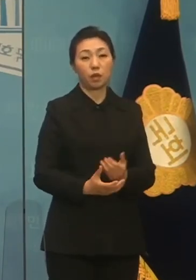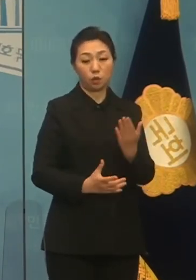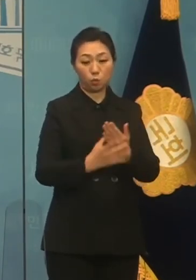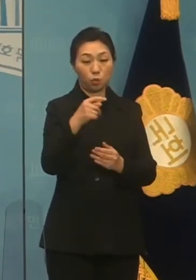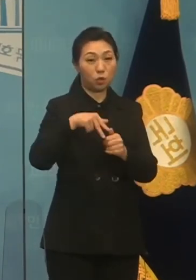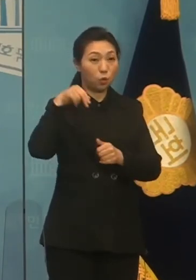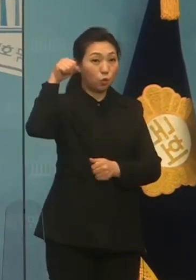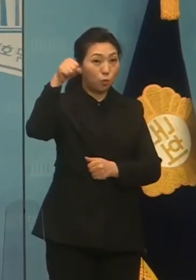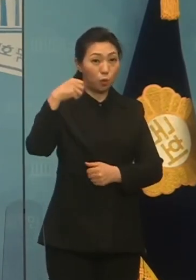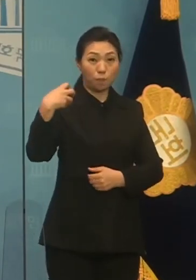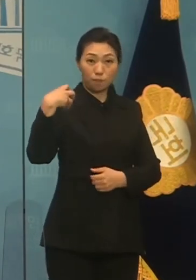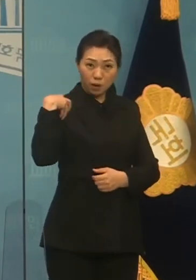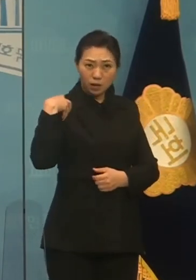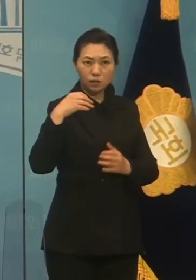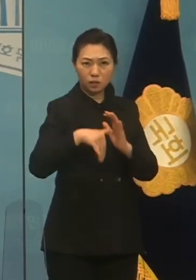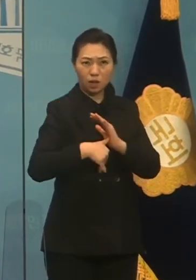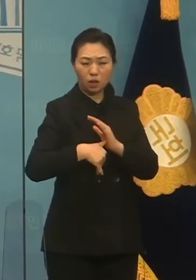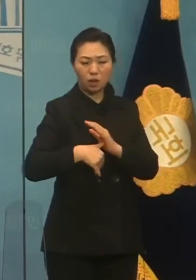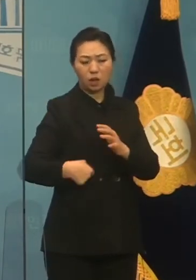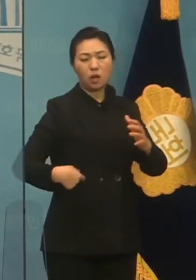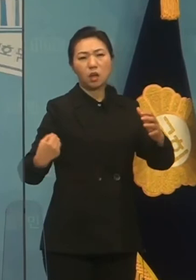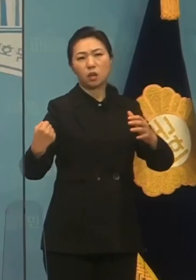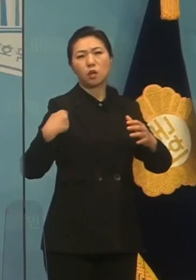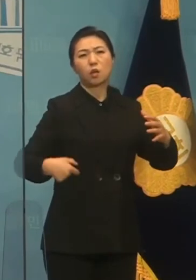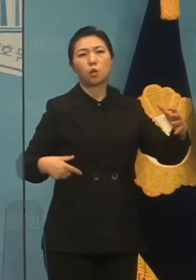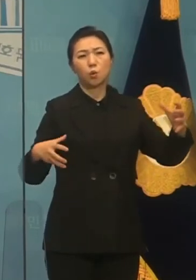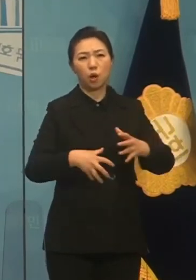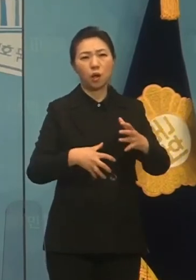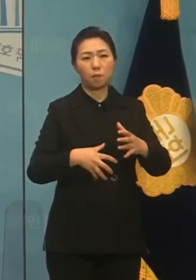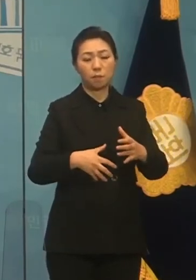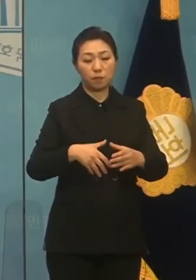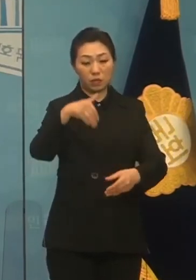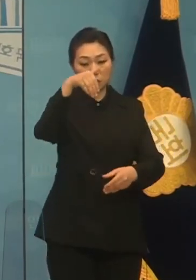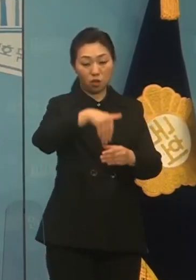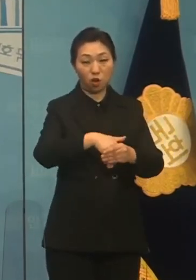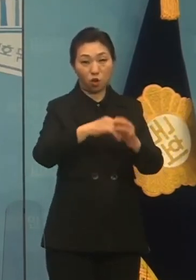되면 통합선대위를 통해 반드시 승리하고